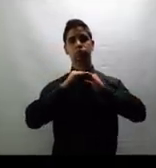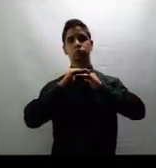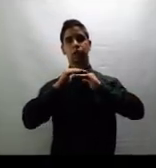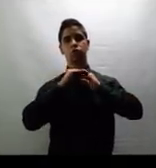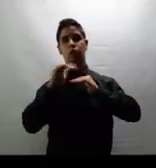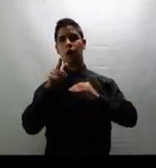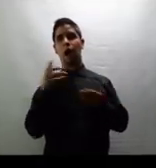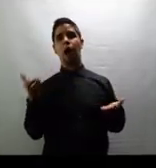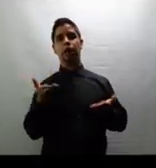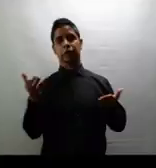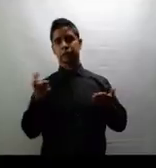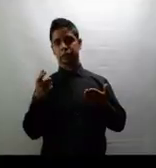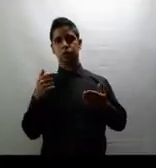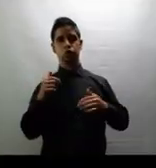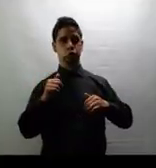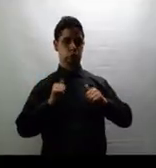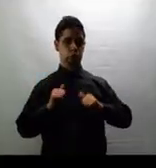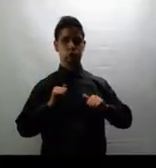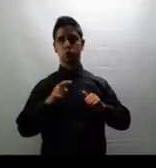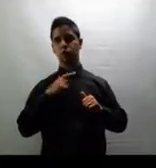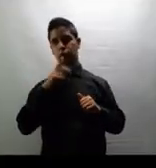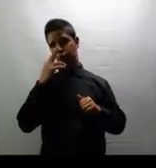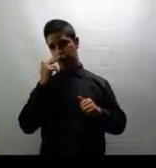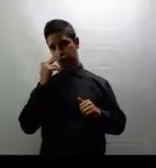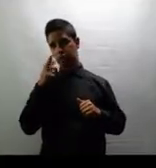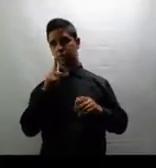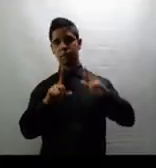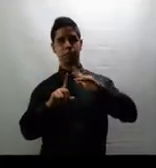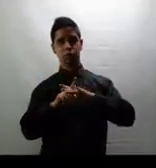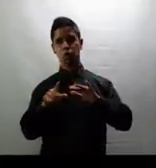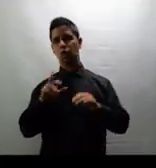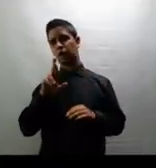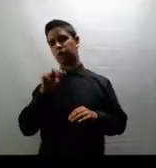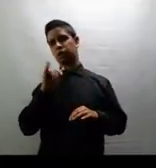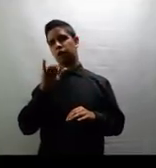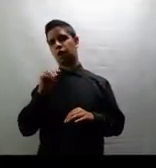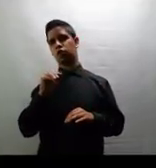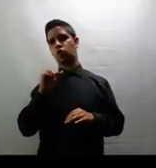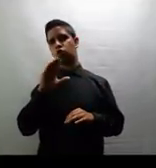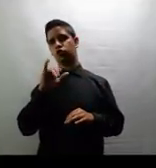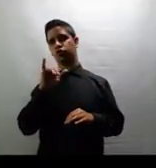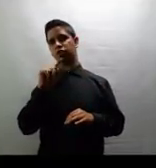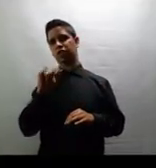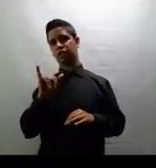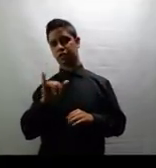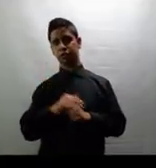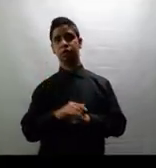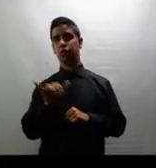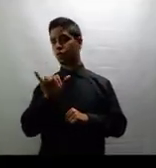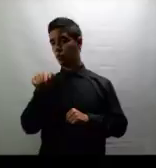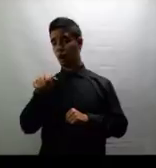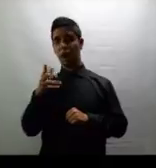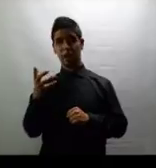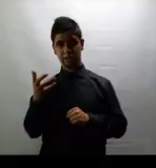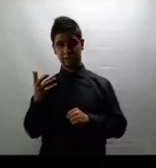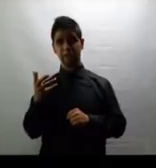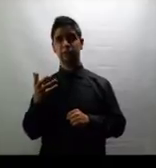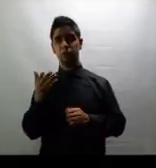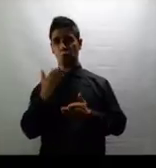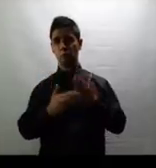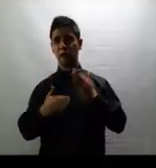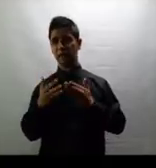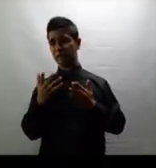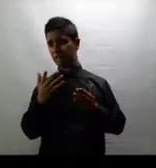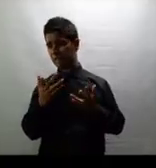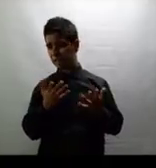una parodia el pianista en el tejado y se presentó en radio city en el radio city como parte de